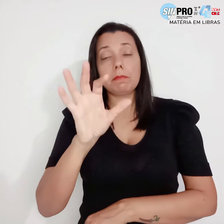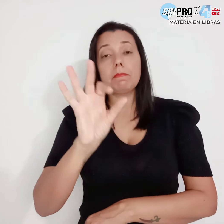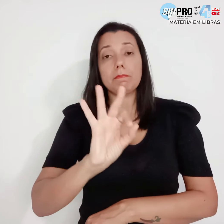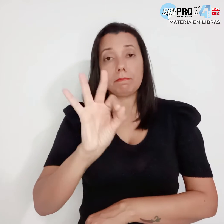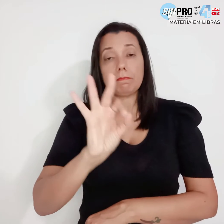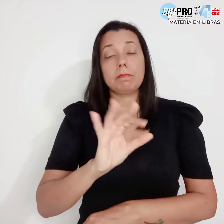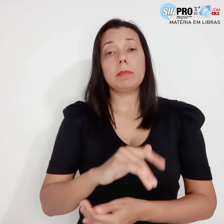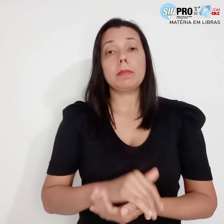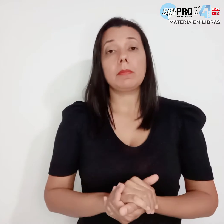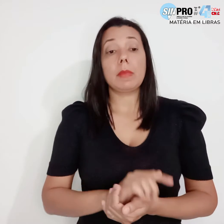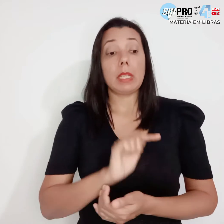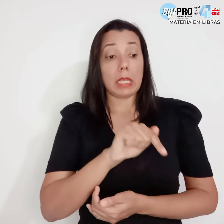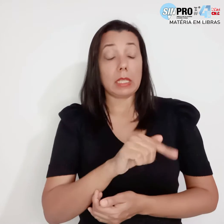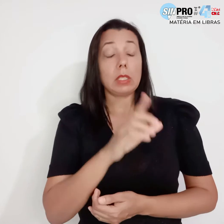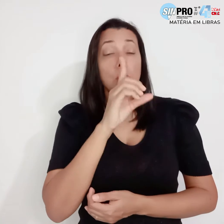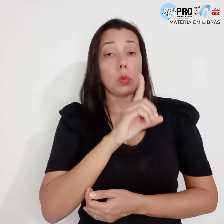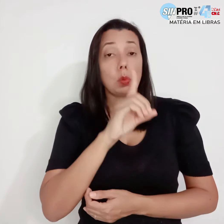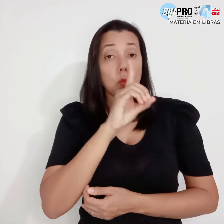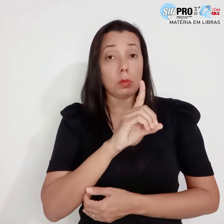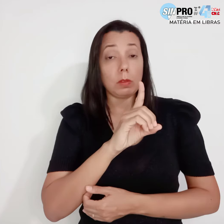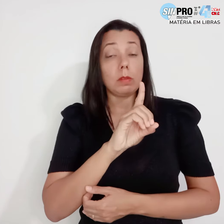44,7% deste domingo, e